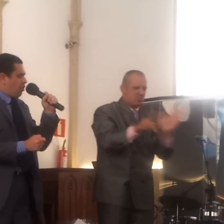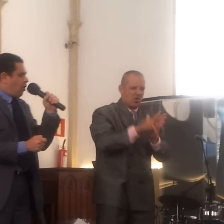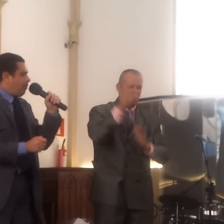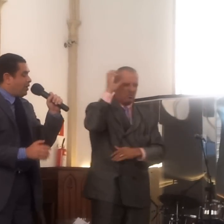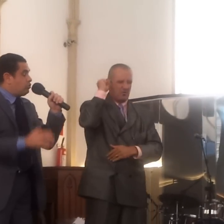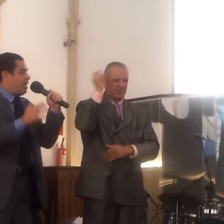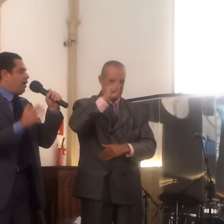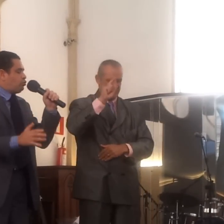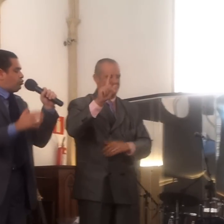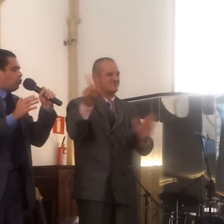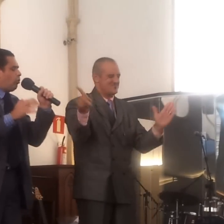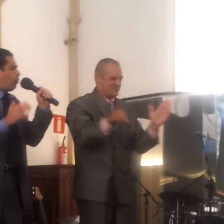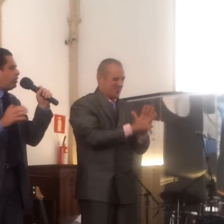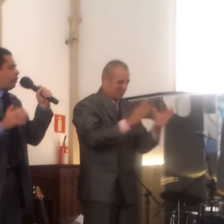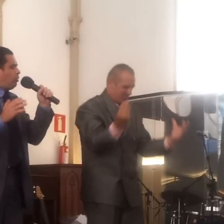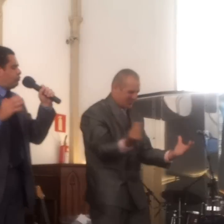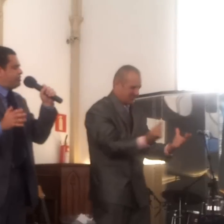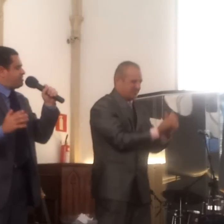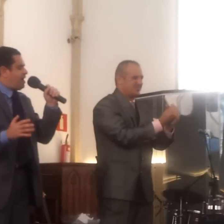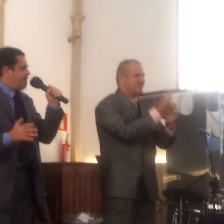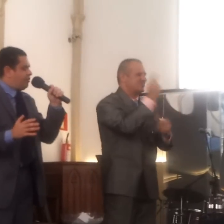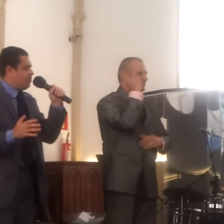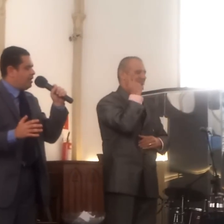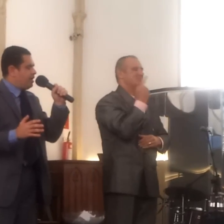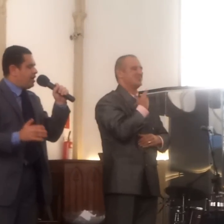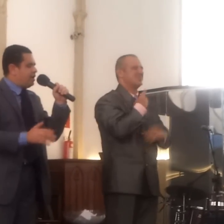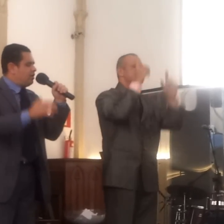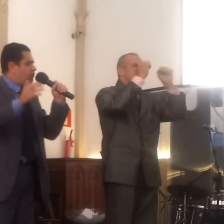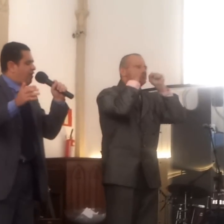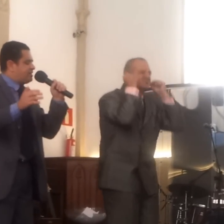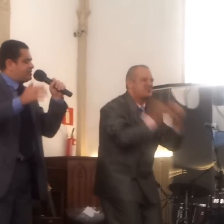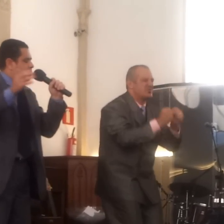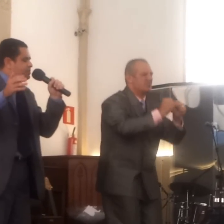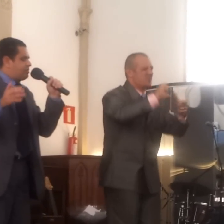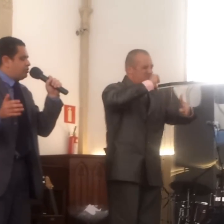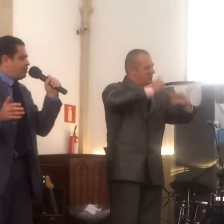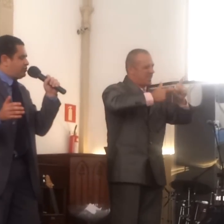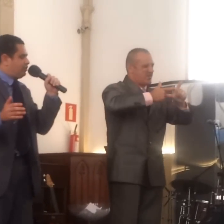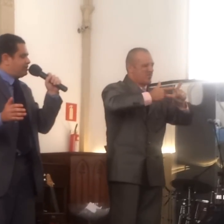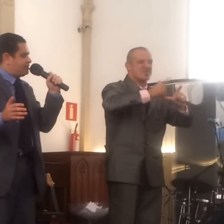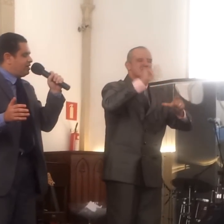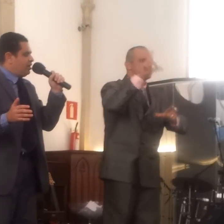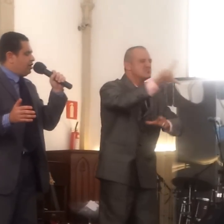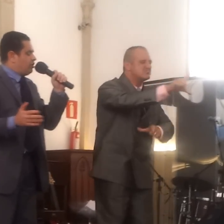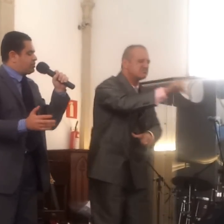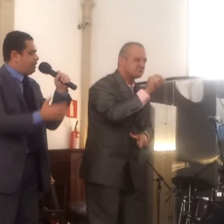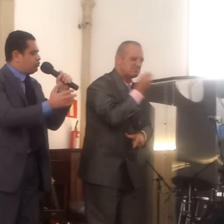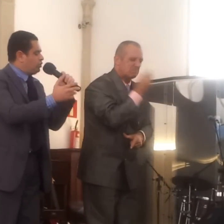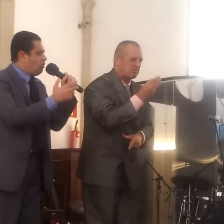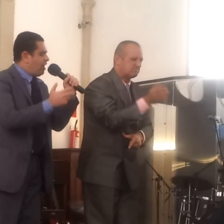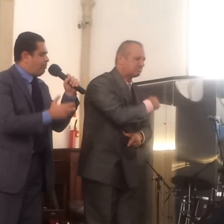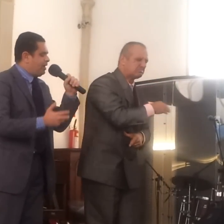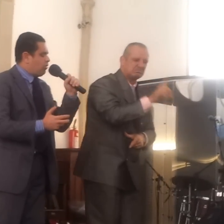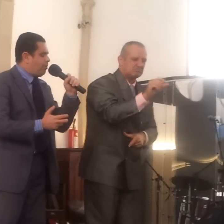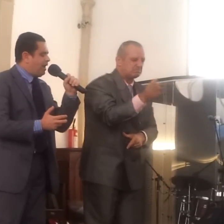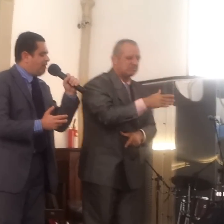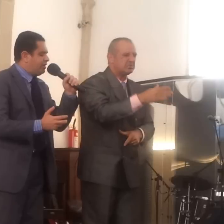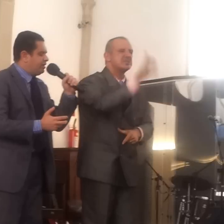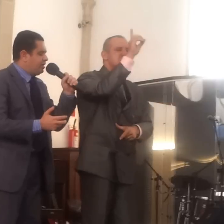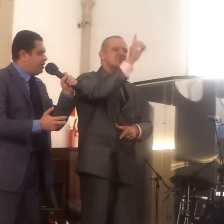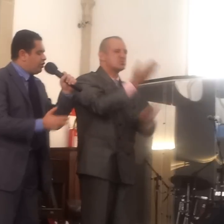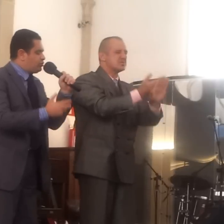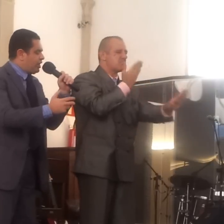ó Pai o Deus como poderoso de Israel Ele não faz a seleção de pessoas e nós queremos te louvar pela